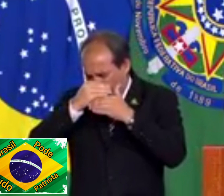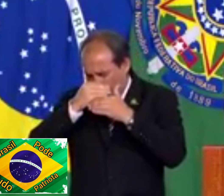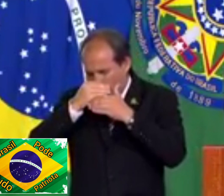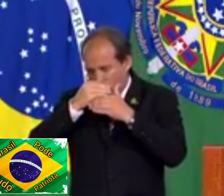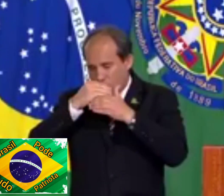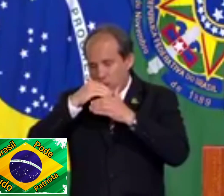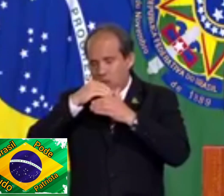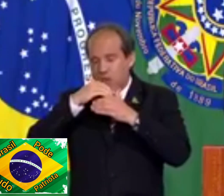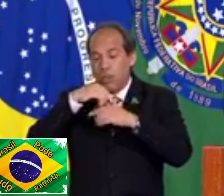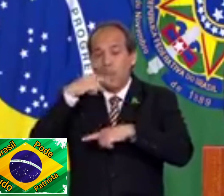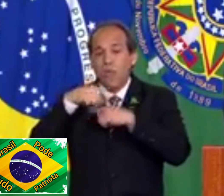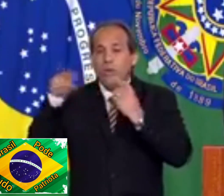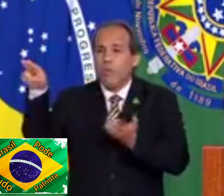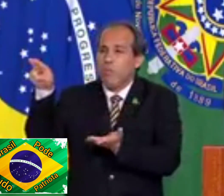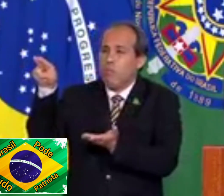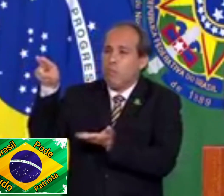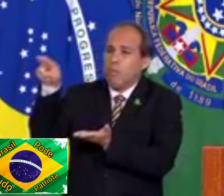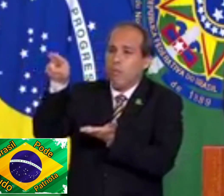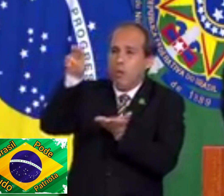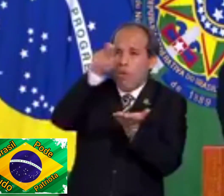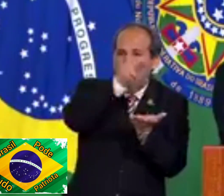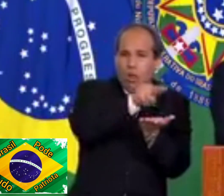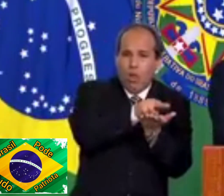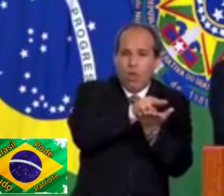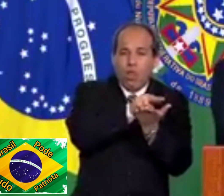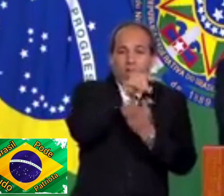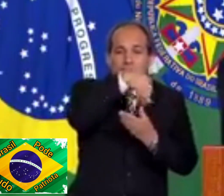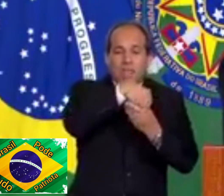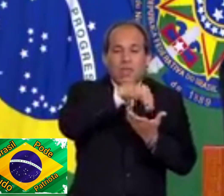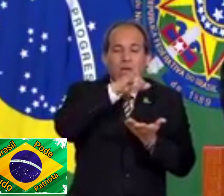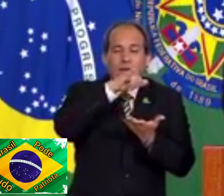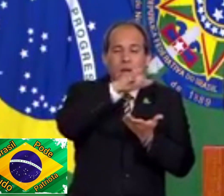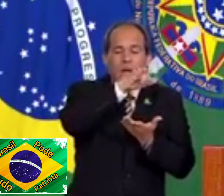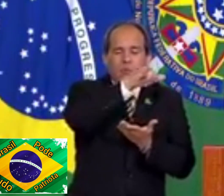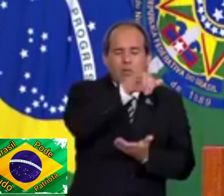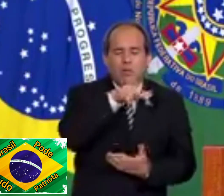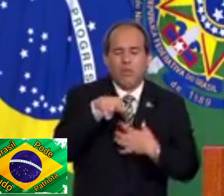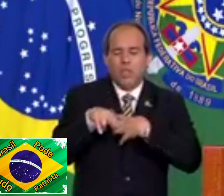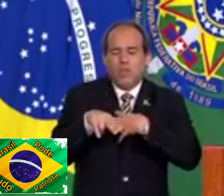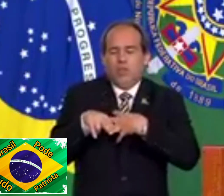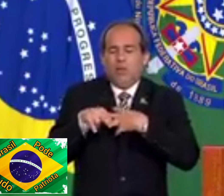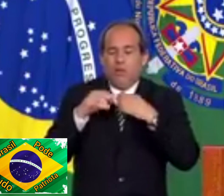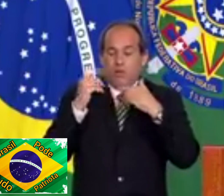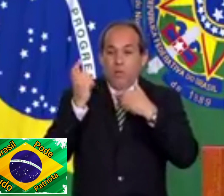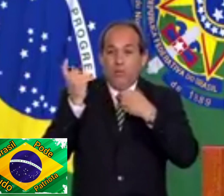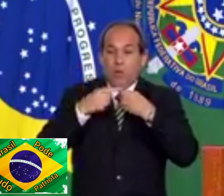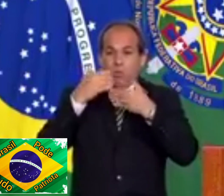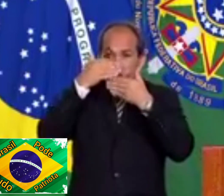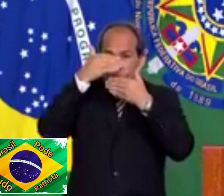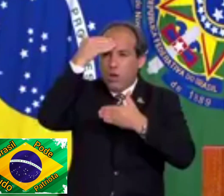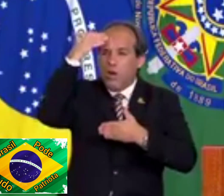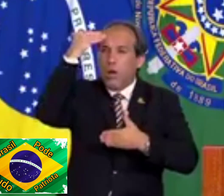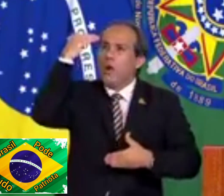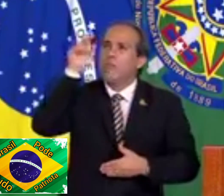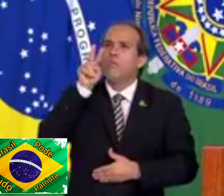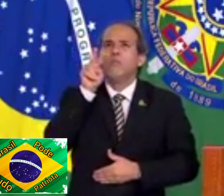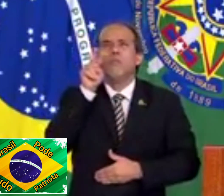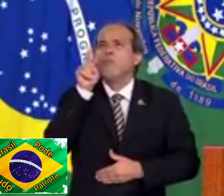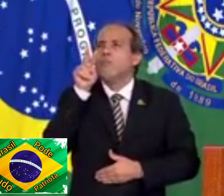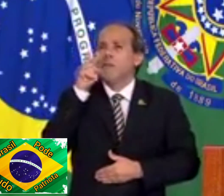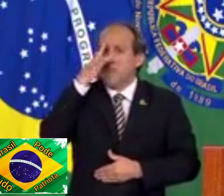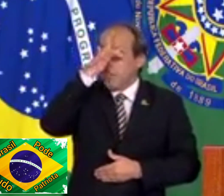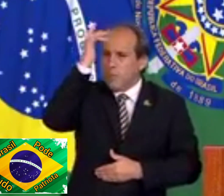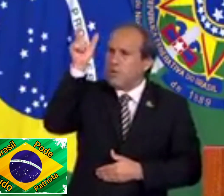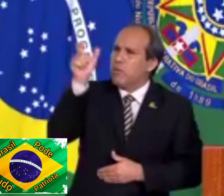com a batida da maca, nas laterais do mesmo, olho na frente, uma pessoa que não tinha a